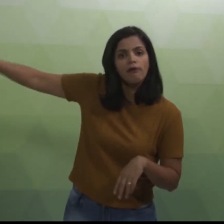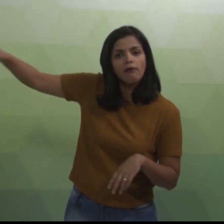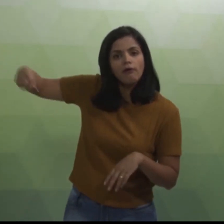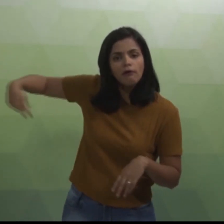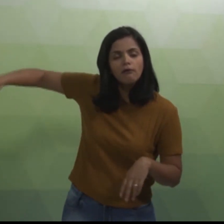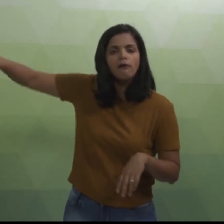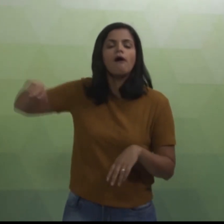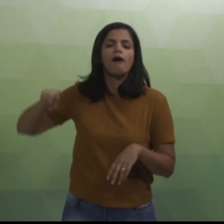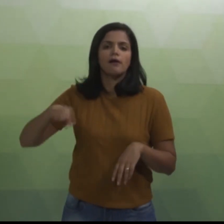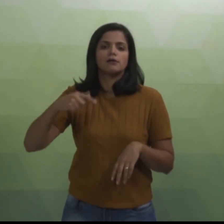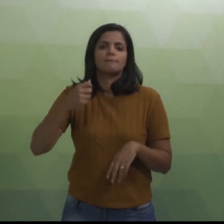eles.